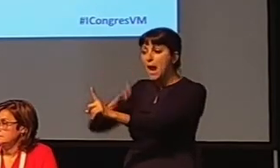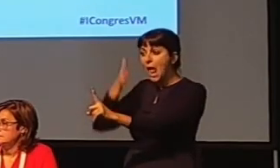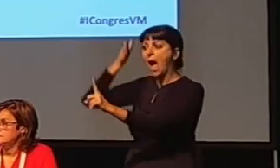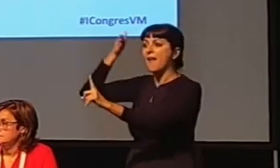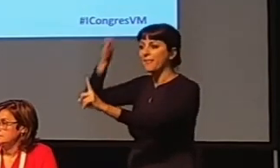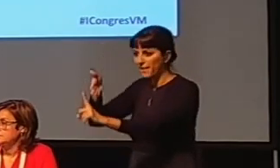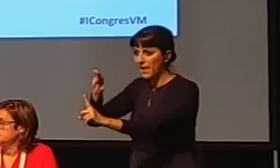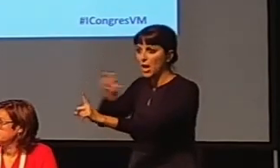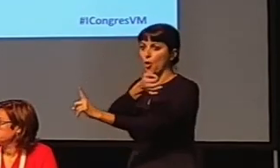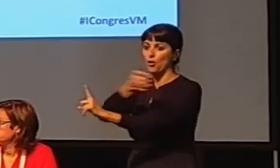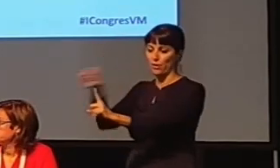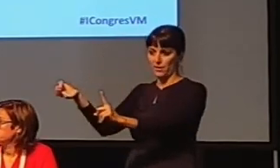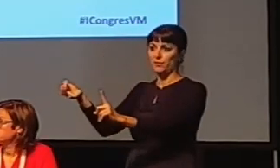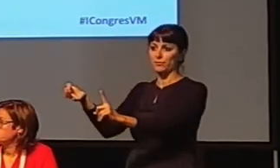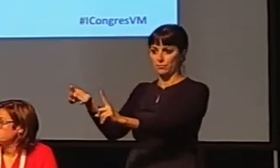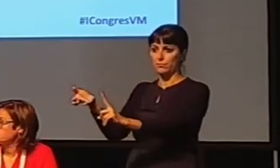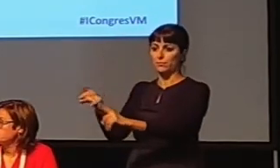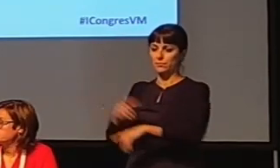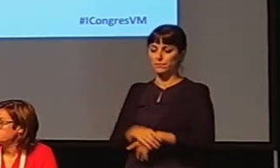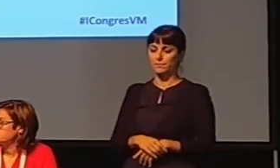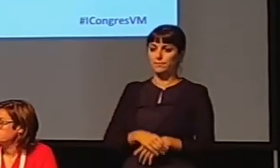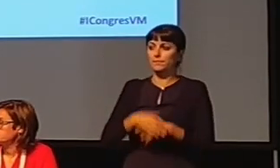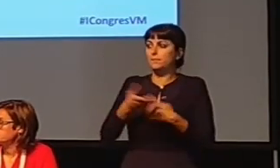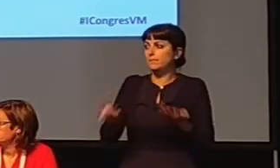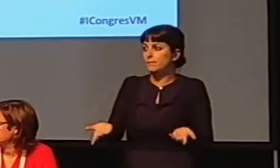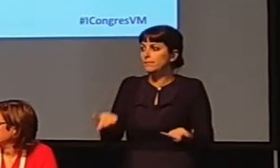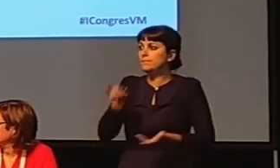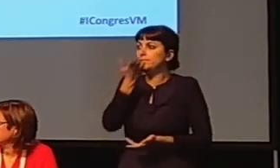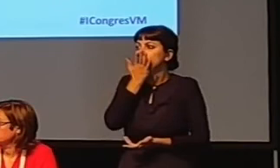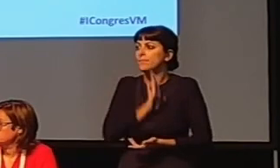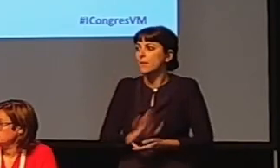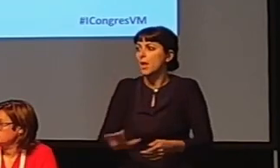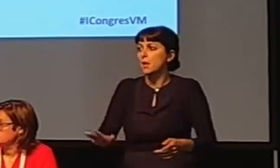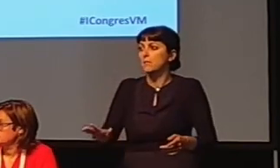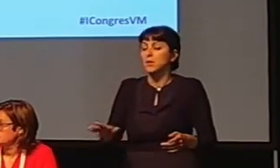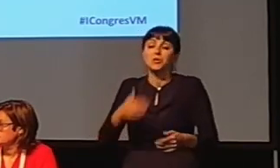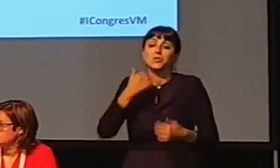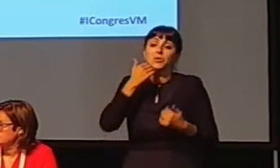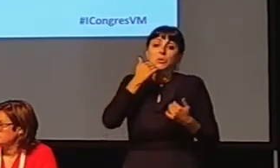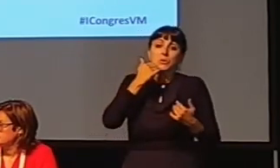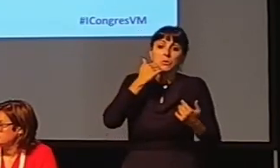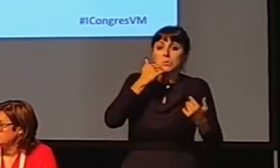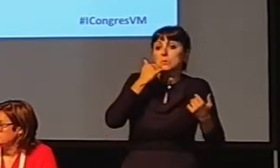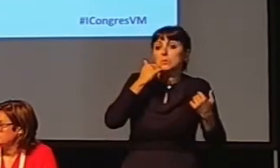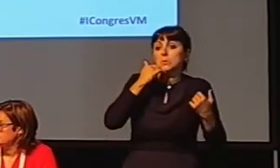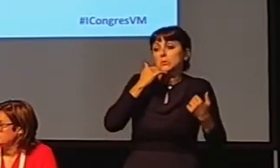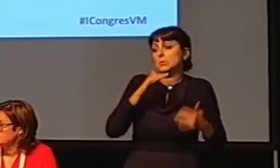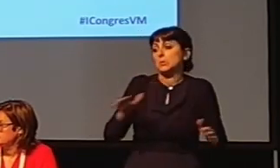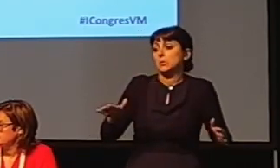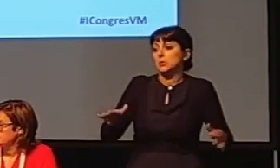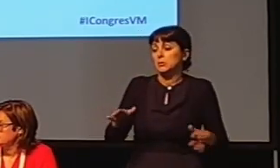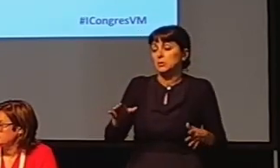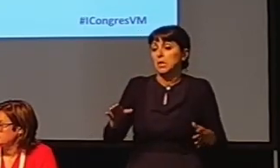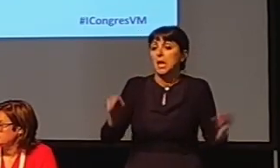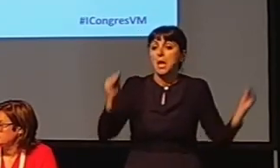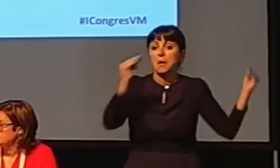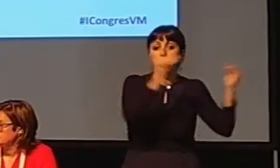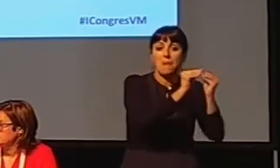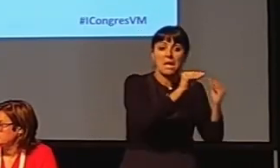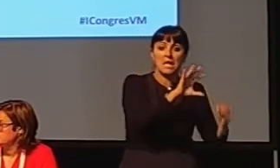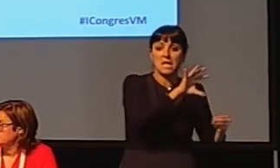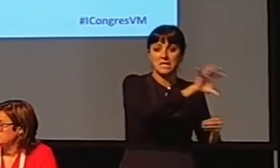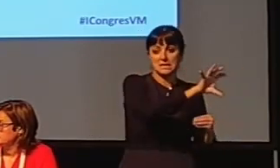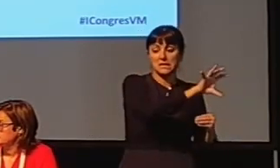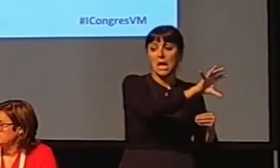manera. Llavors, en tot cas, bueno, ja que sembla que, no sé si serà un brindis al sol el nou pacte, però a vegades les coses que queden escrites